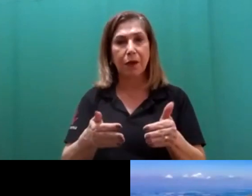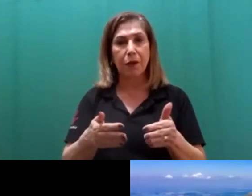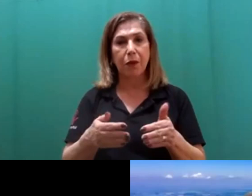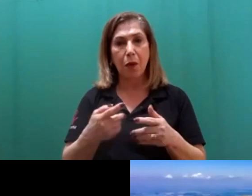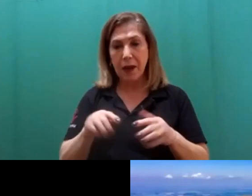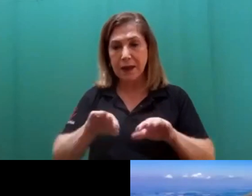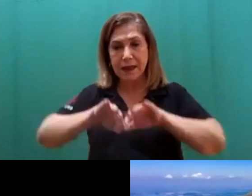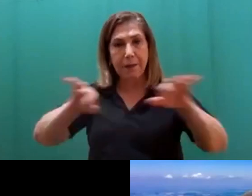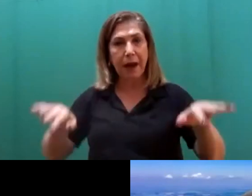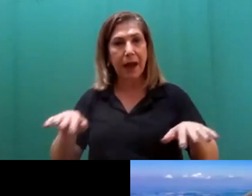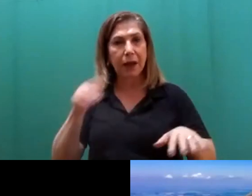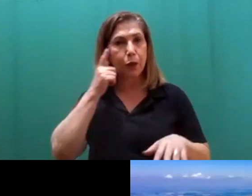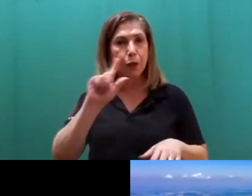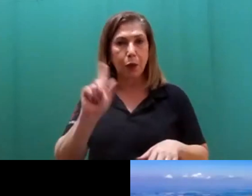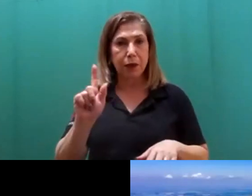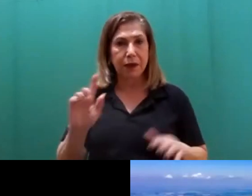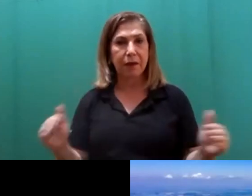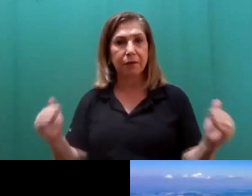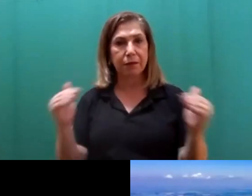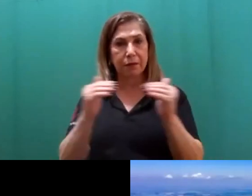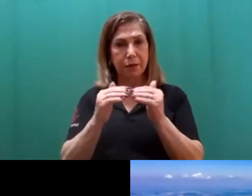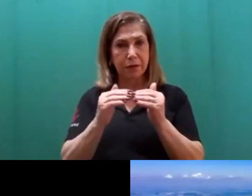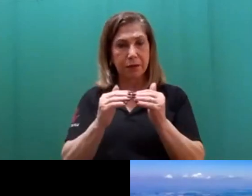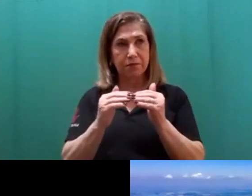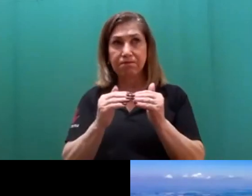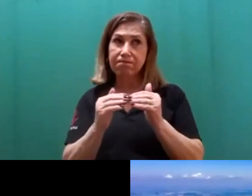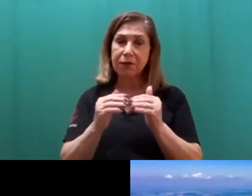o outro, então não sei, né? Não tenho essa resposta.